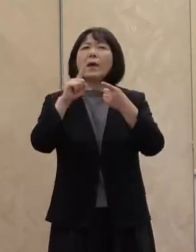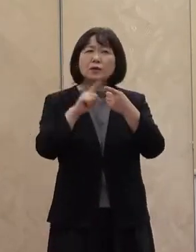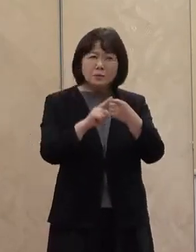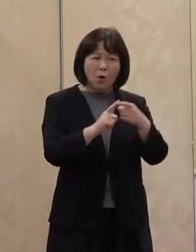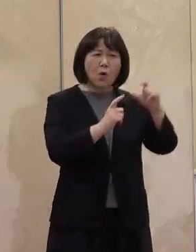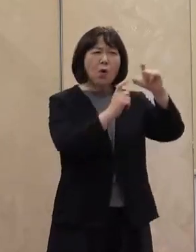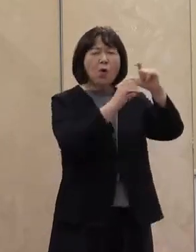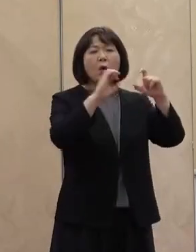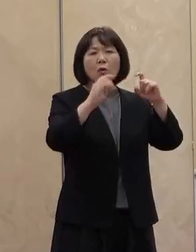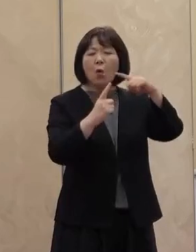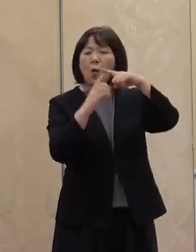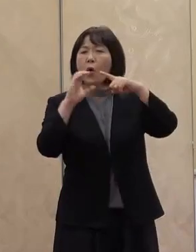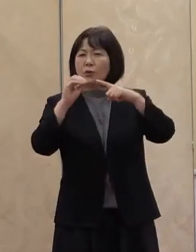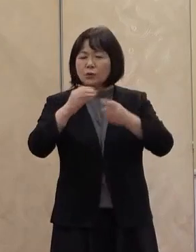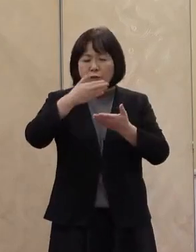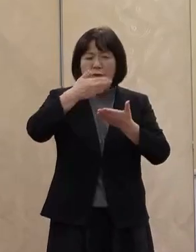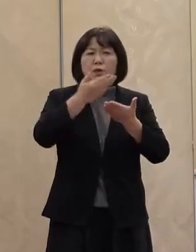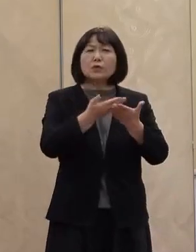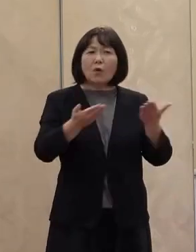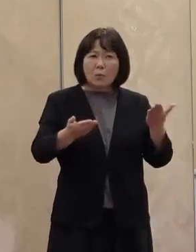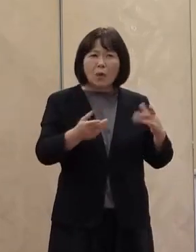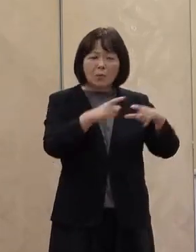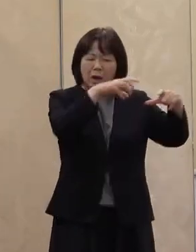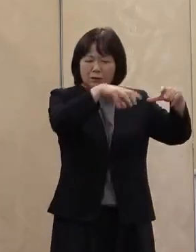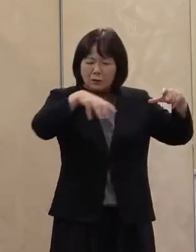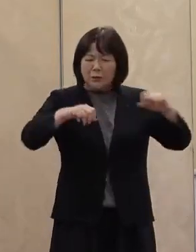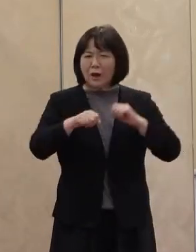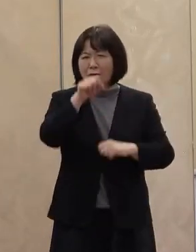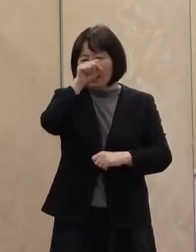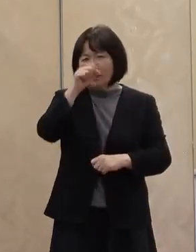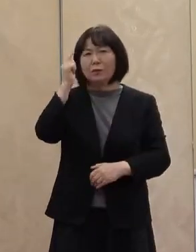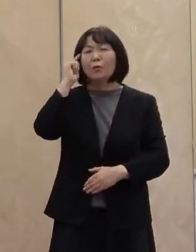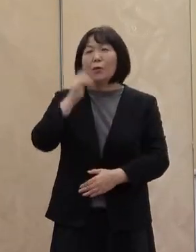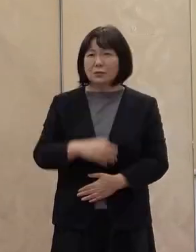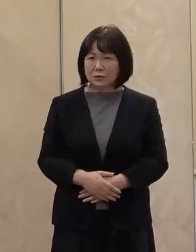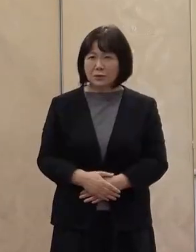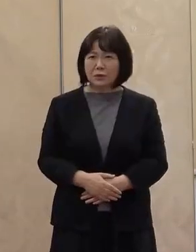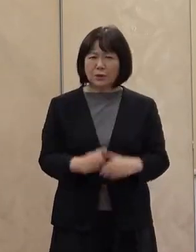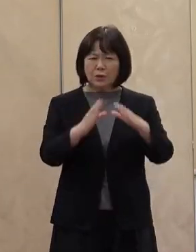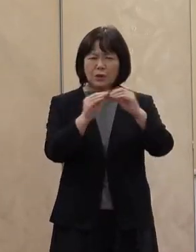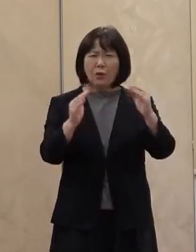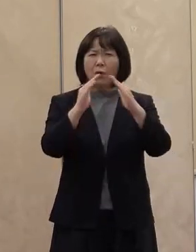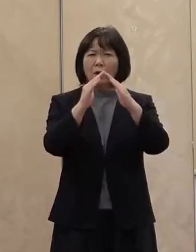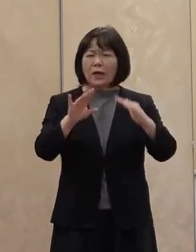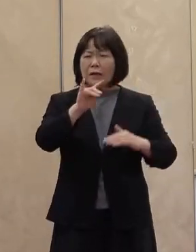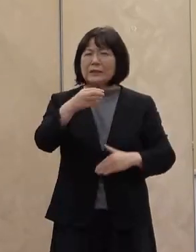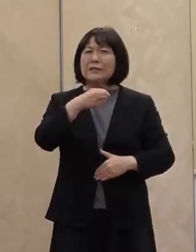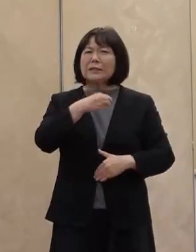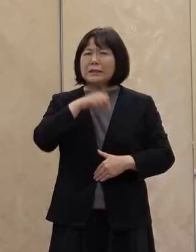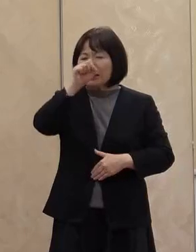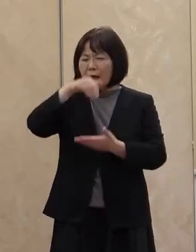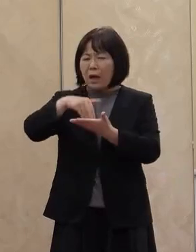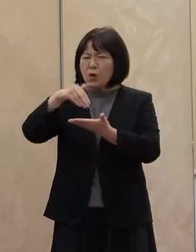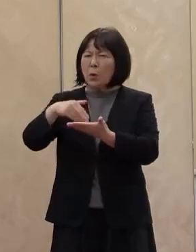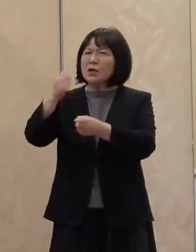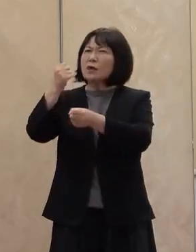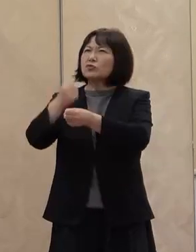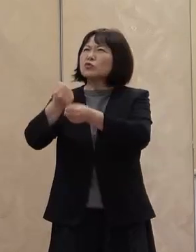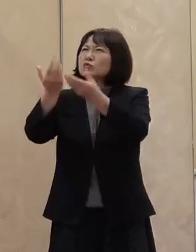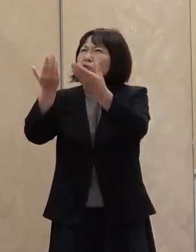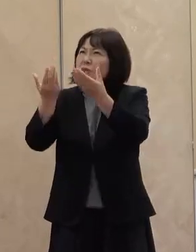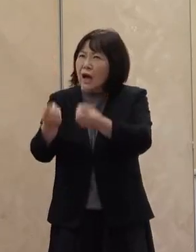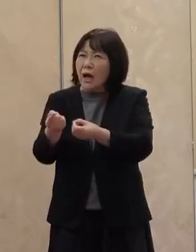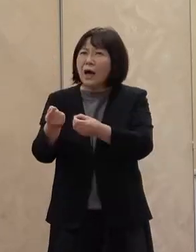その自治体の単位でやっていったらいいと思うんですけど、もうそこはやっぱりあれじゃないですか、国会議員が予算組んで国会議員がやったということ